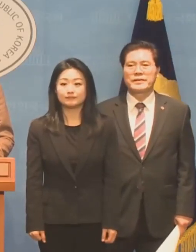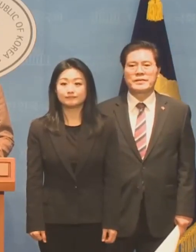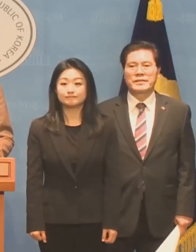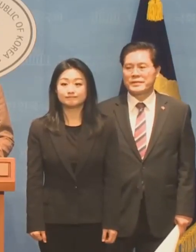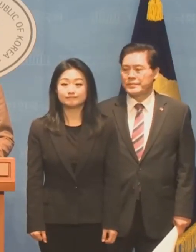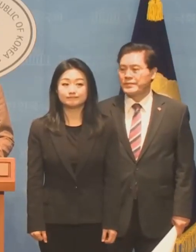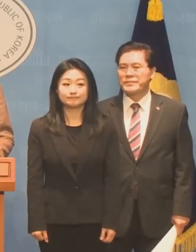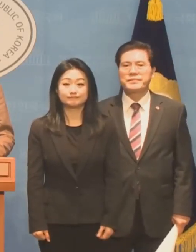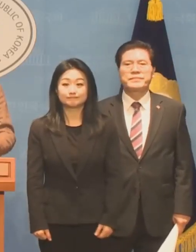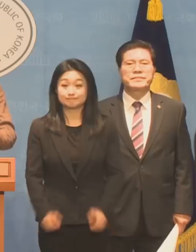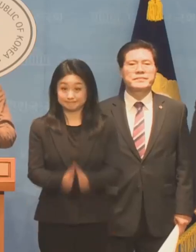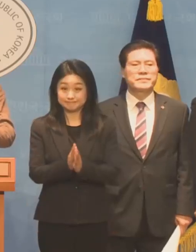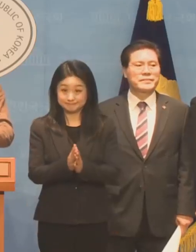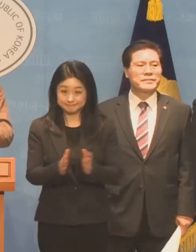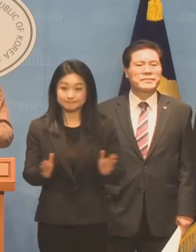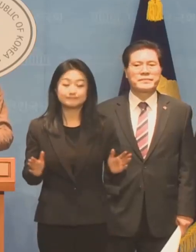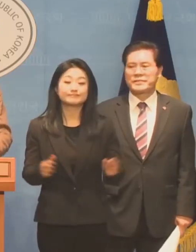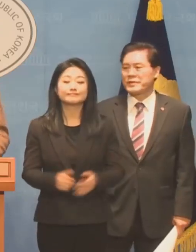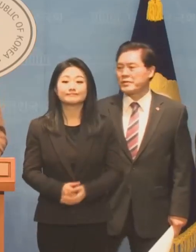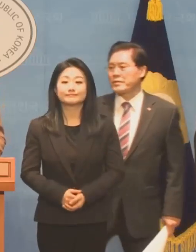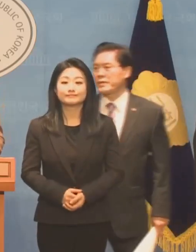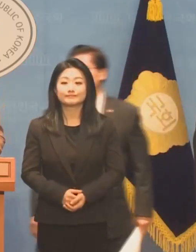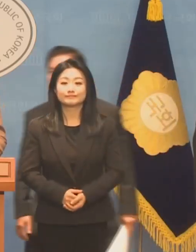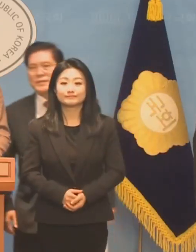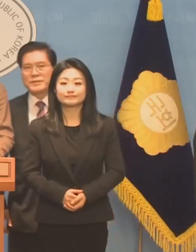시작해도 되겠습니까?